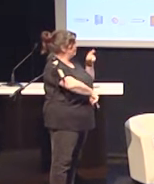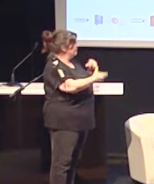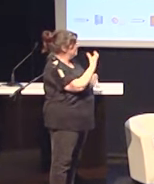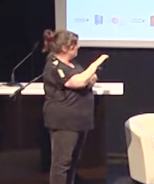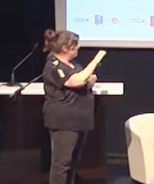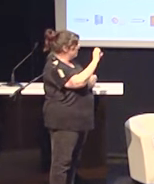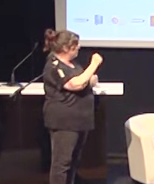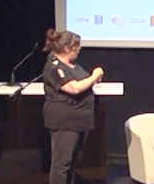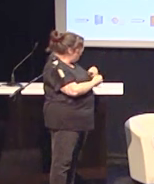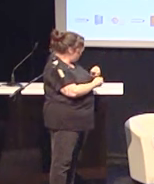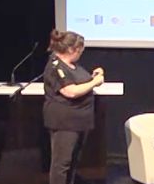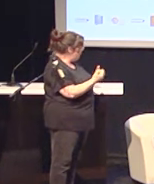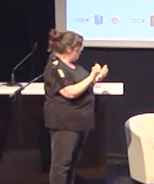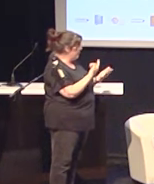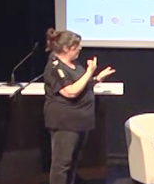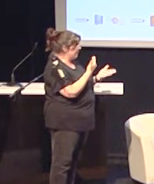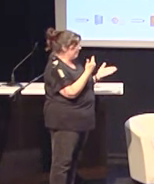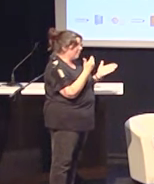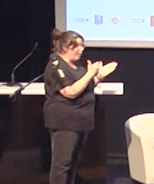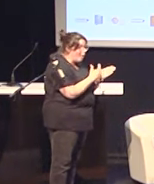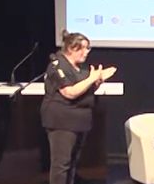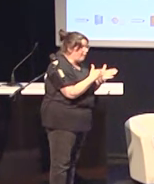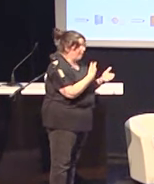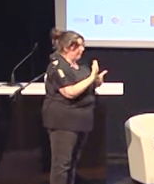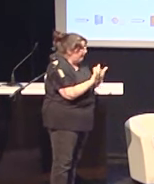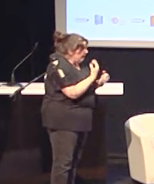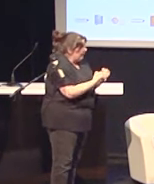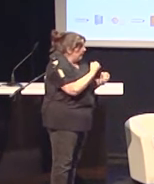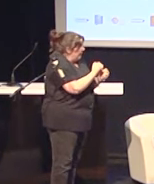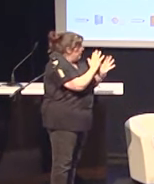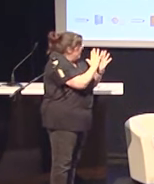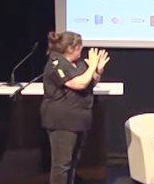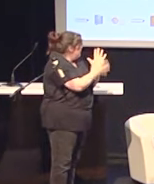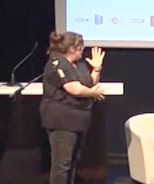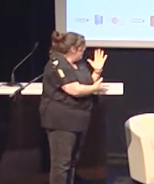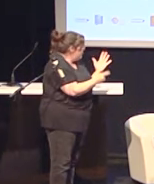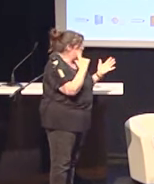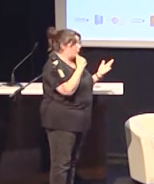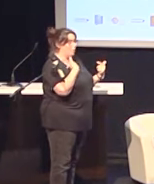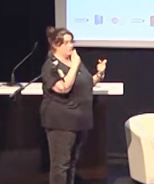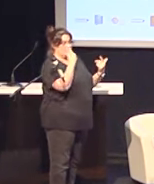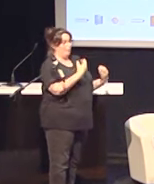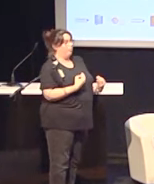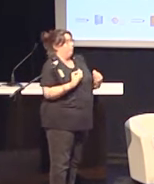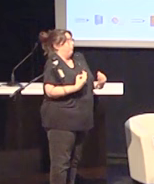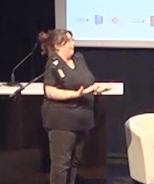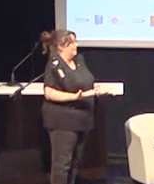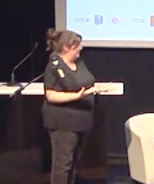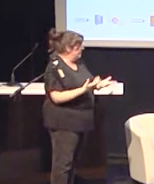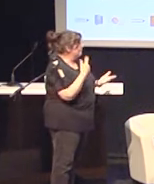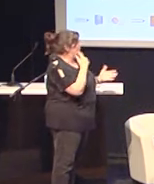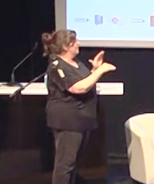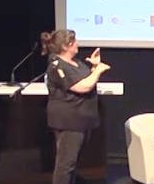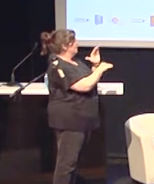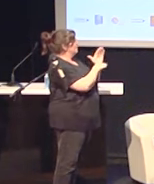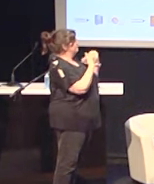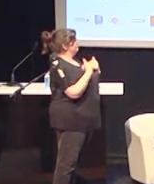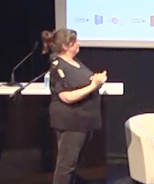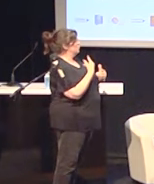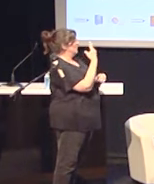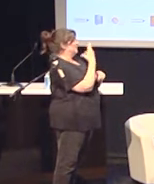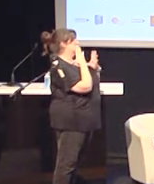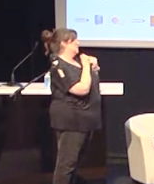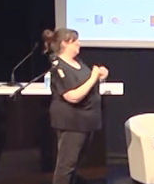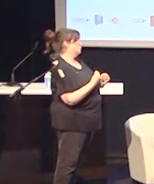100 ans, que du coup, on en était encore à créer du vocabulaire pour des choses qui, moi, étudiante, me semblent basiques. Je voulais juste témoigner du fait que je suis étudiante à l'Université